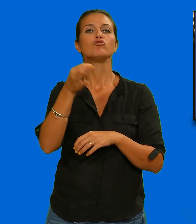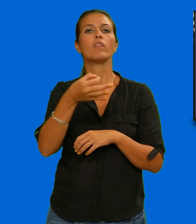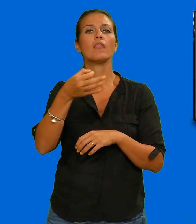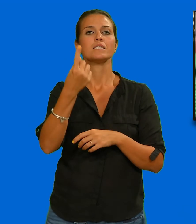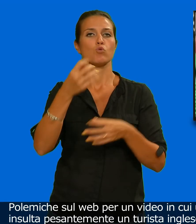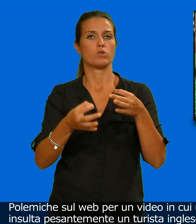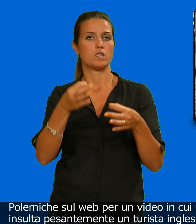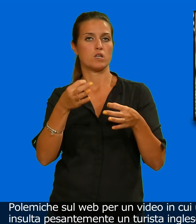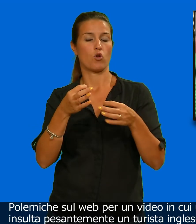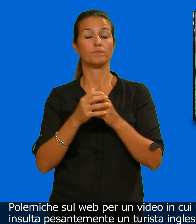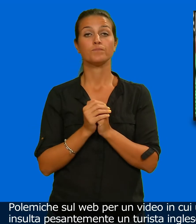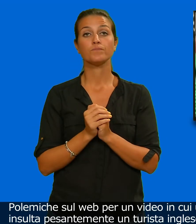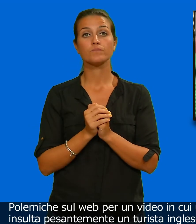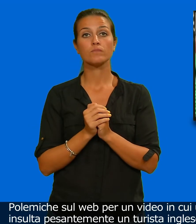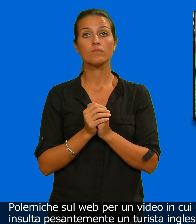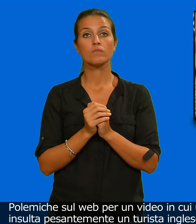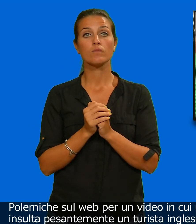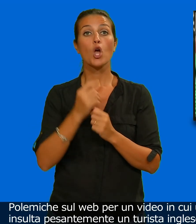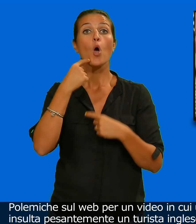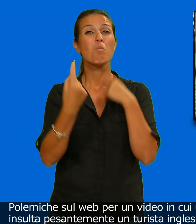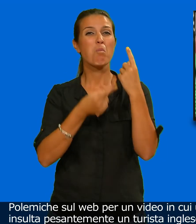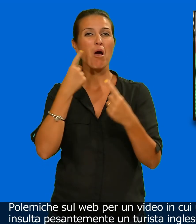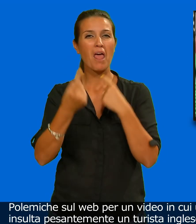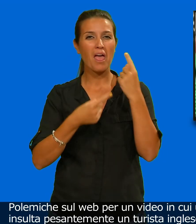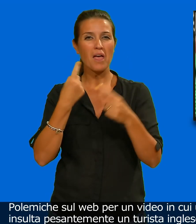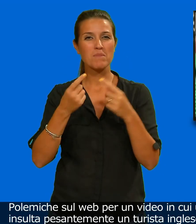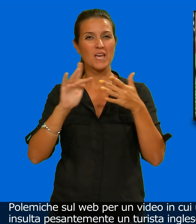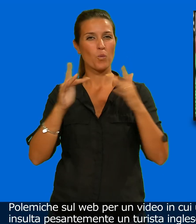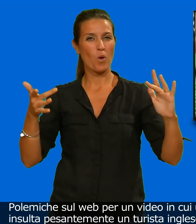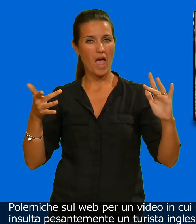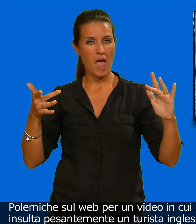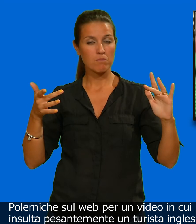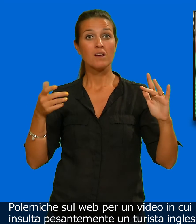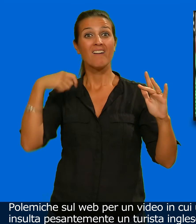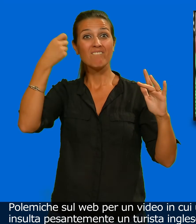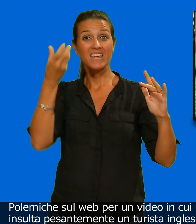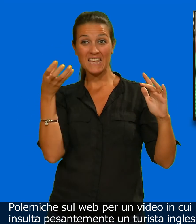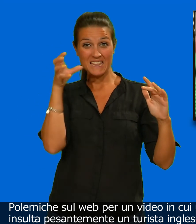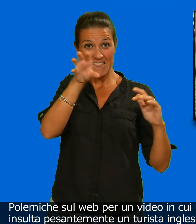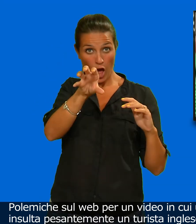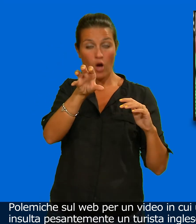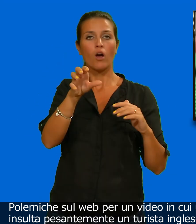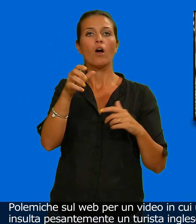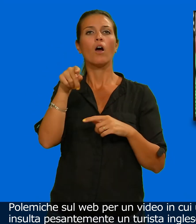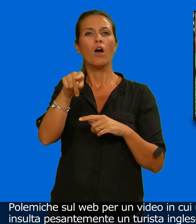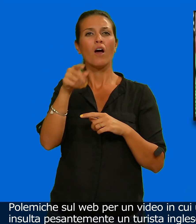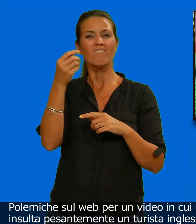polemiche sul web per un video in cui un parcheggiatore di gallipoli insulta pesantemente un turista inglese